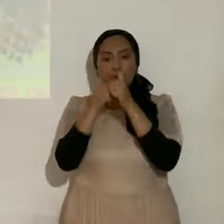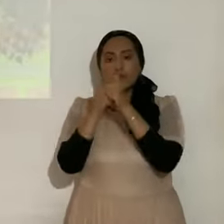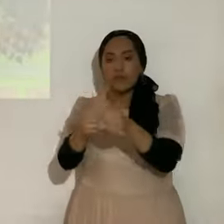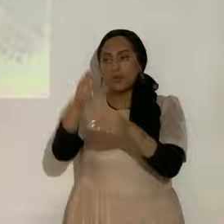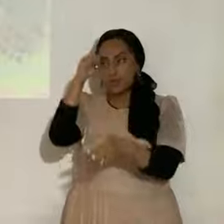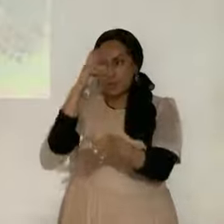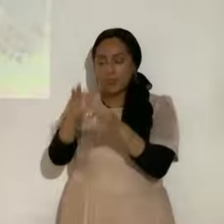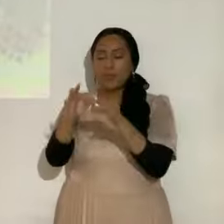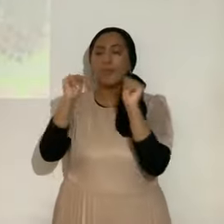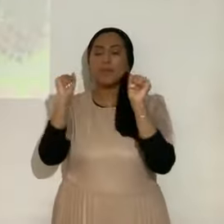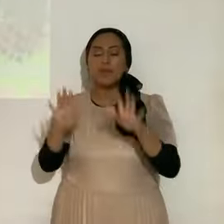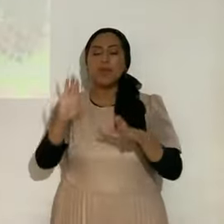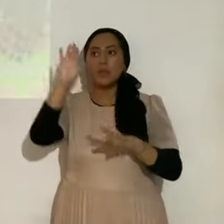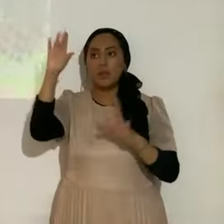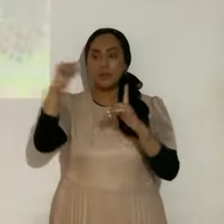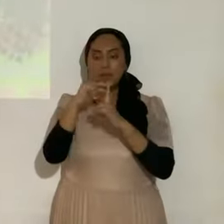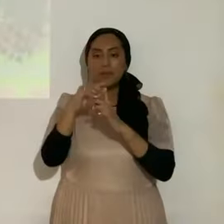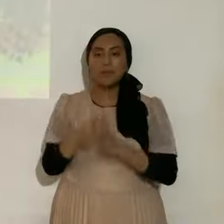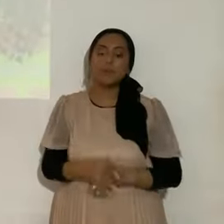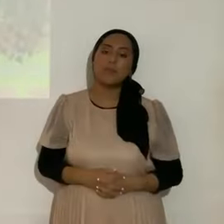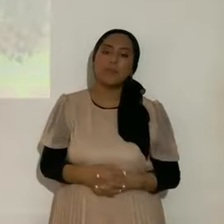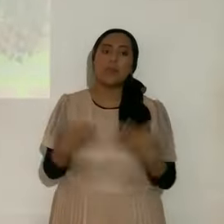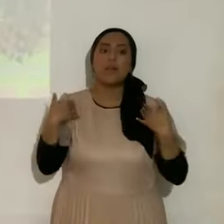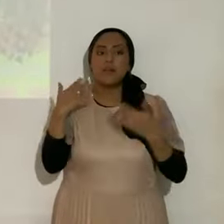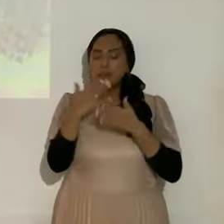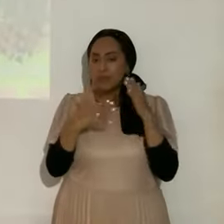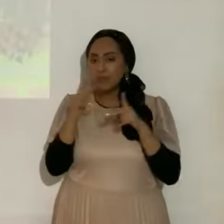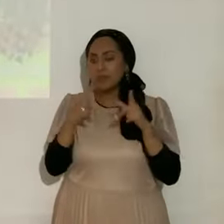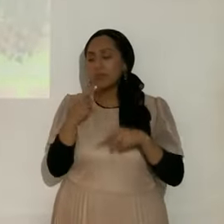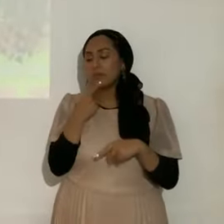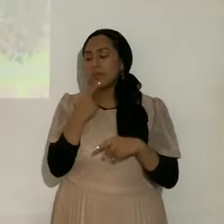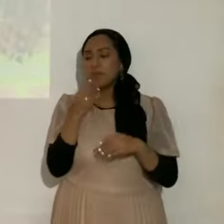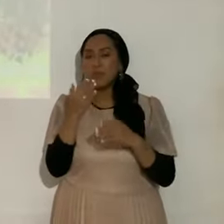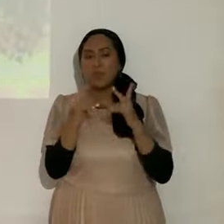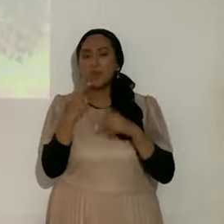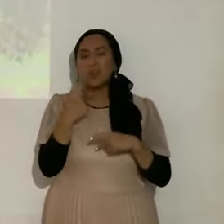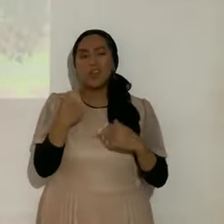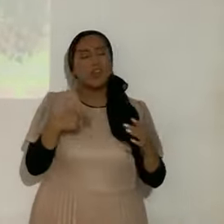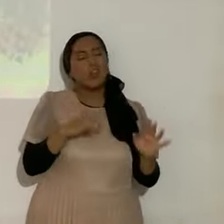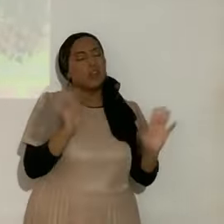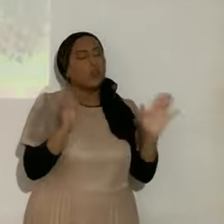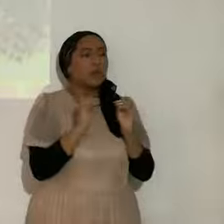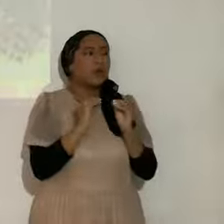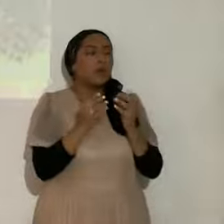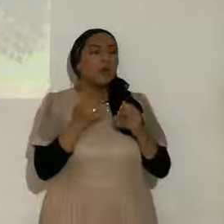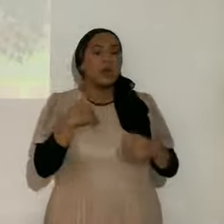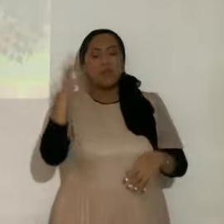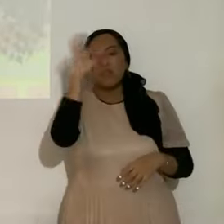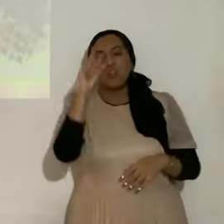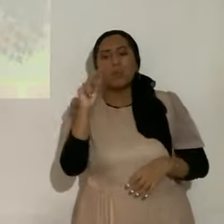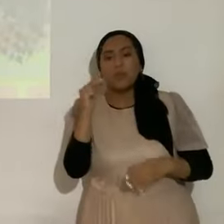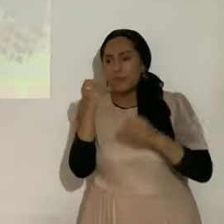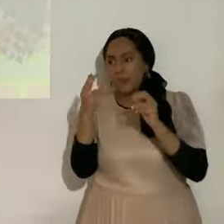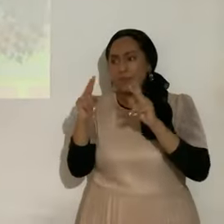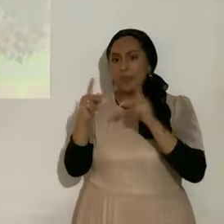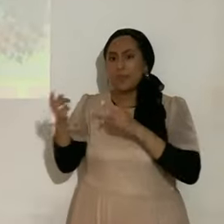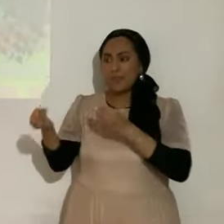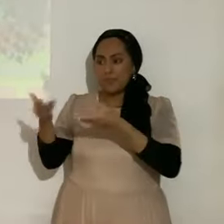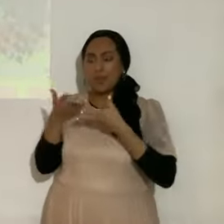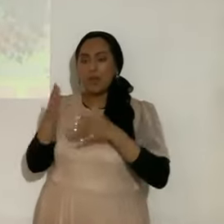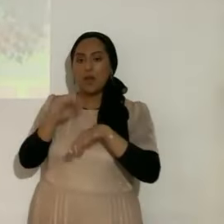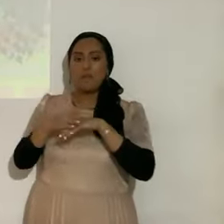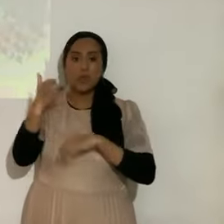fieles en la bendita palabra. Hay personas que dicen o piensan, yo ya no quiero ser incrédulo, porque nos los han dicho, nos los han comentado